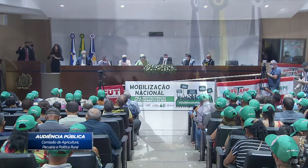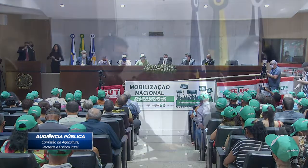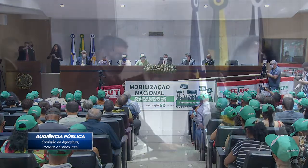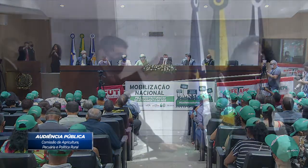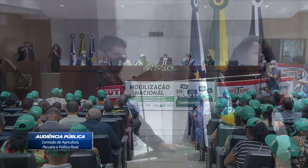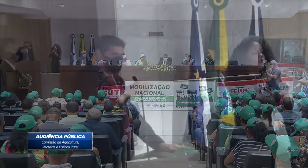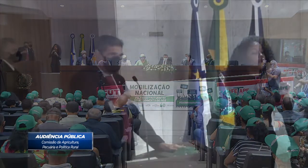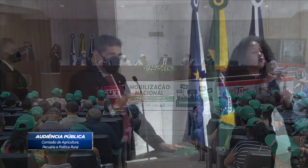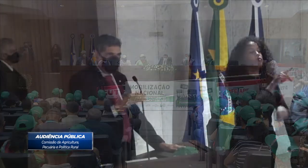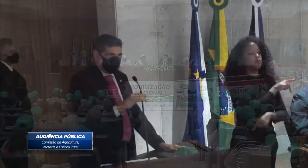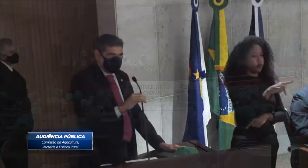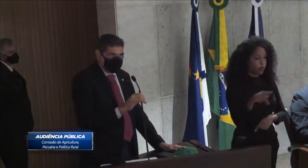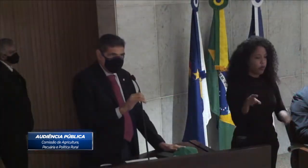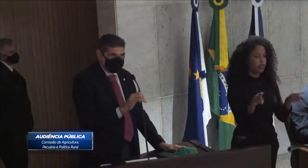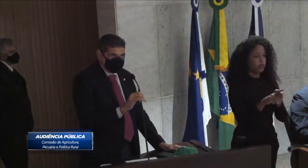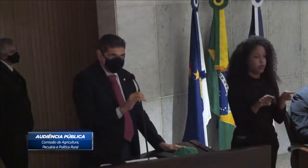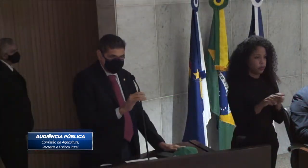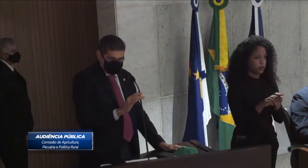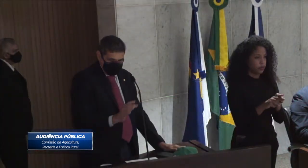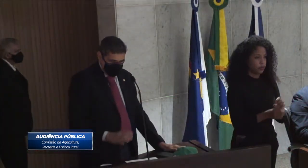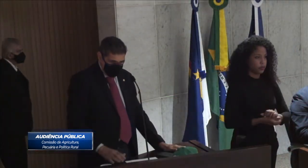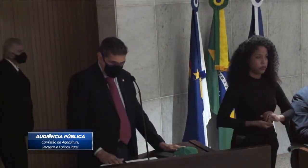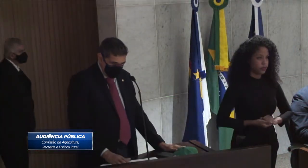na presidência da República.